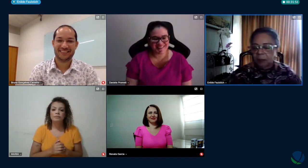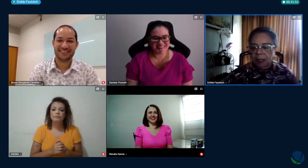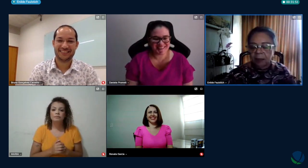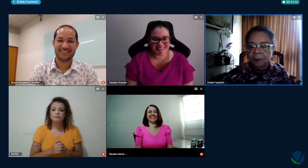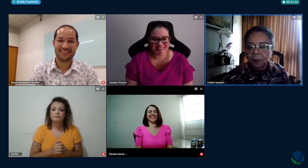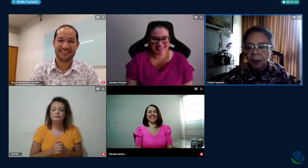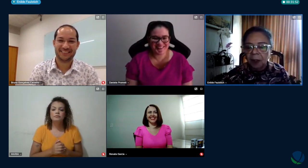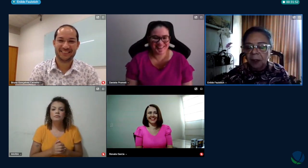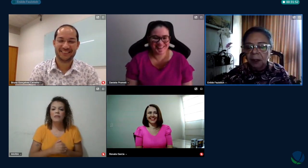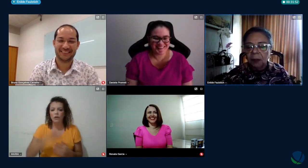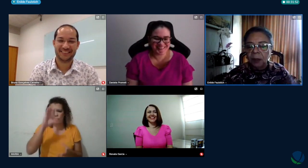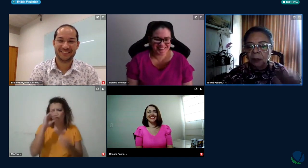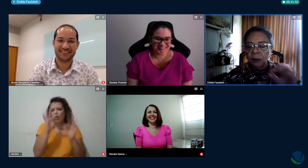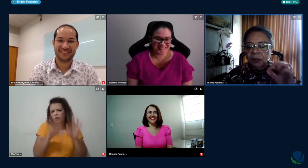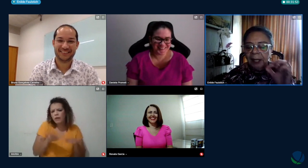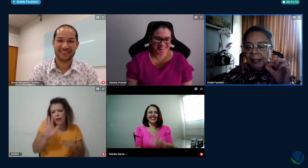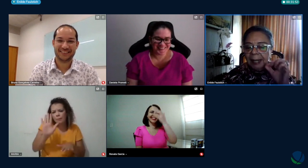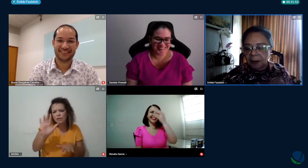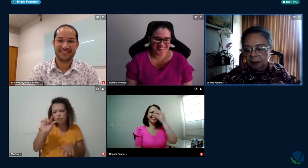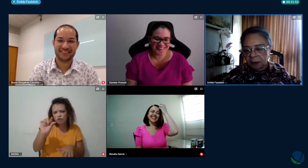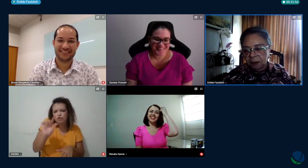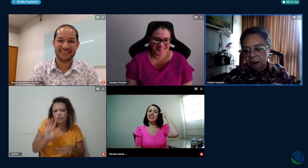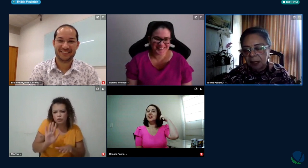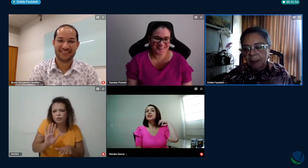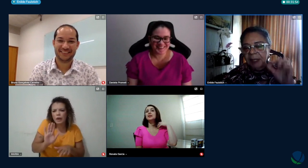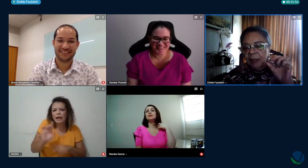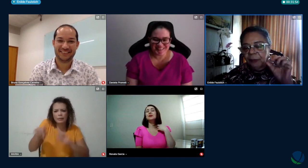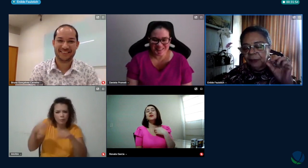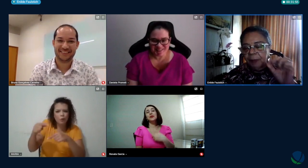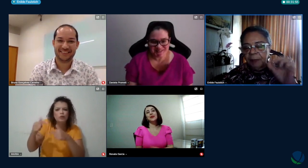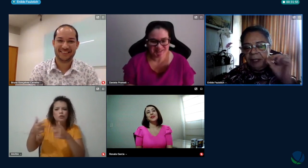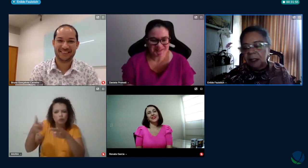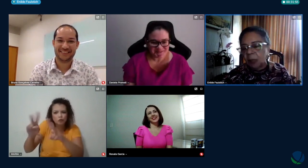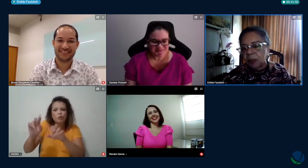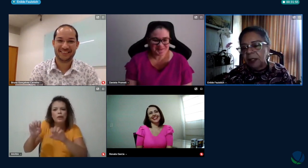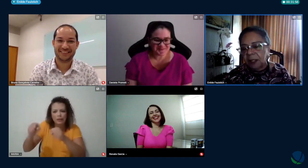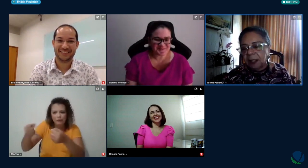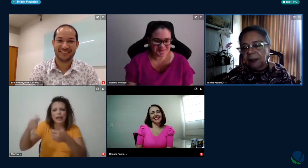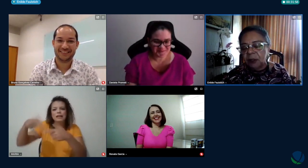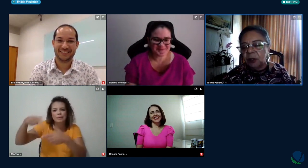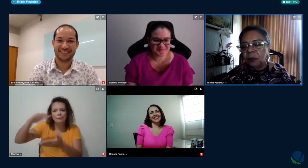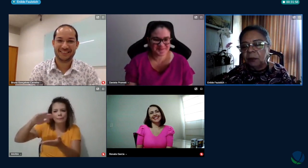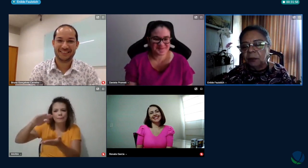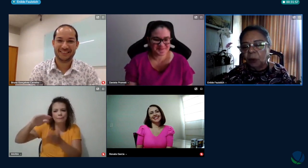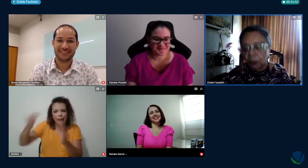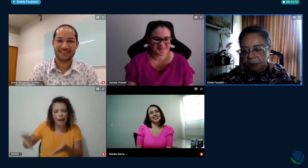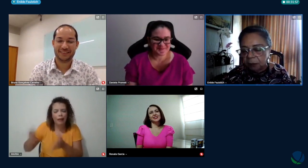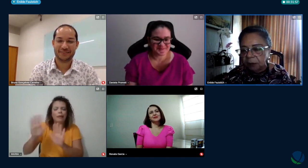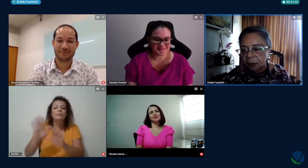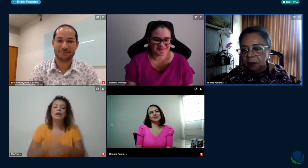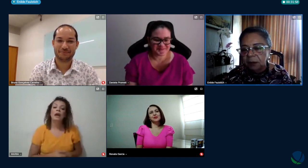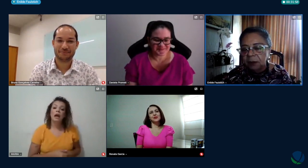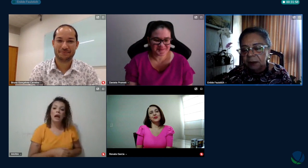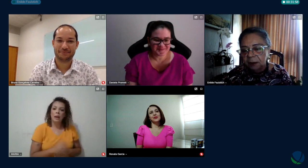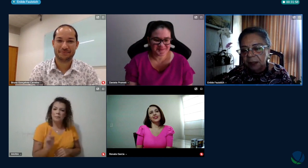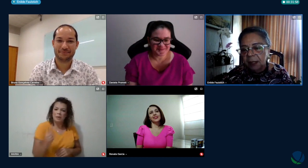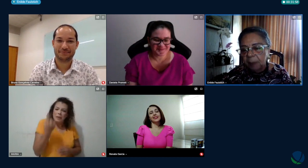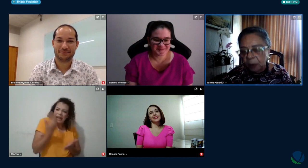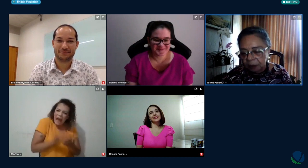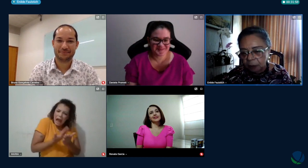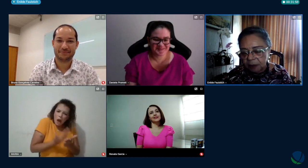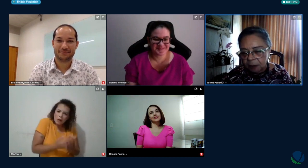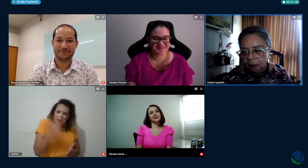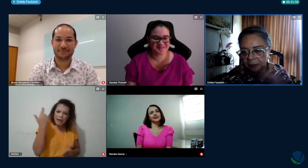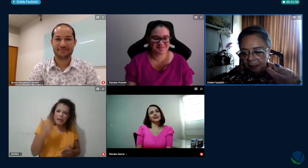nosso trabalho, quando de Renata, as primeiras aulas que a Renata assistiu comigo, lá